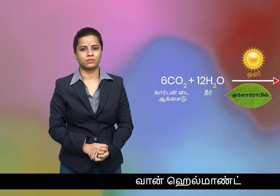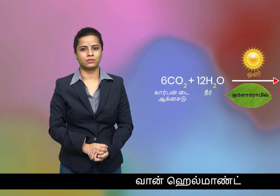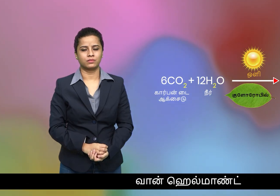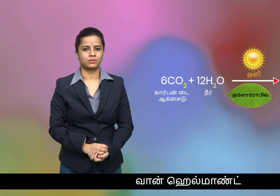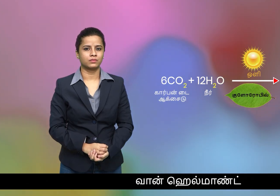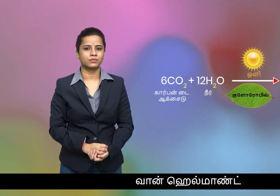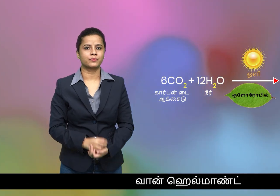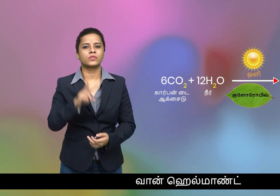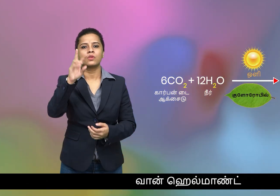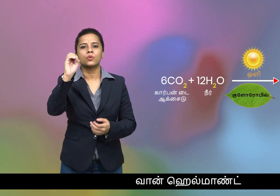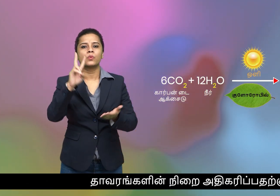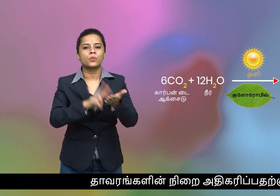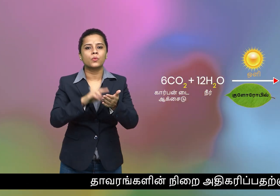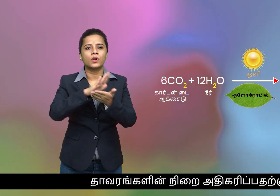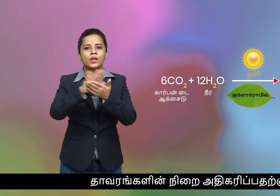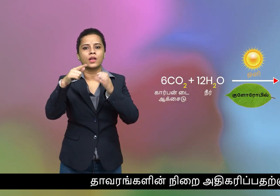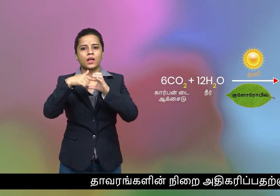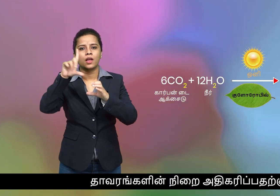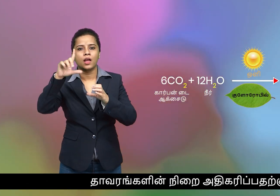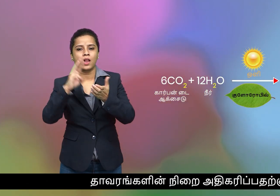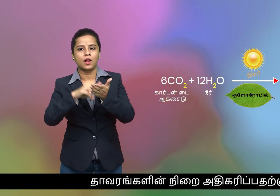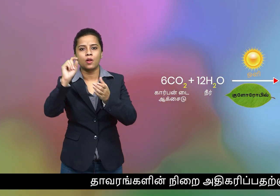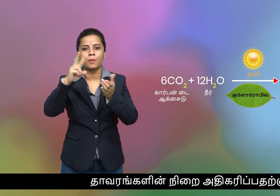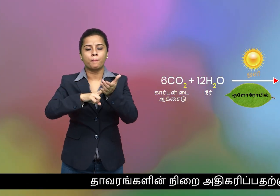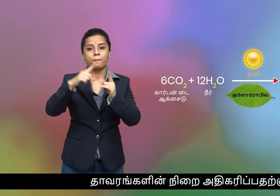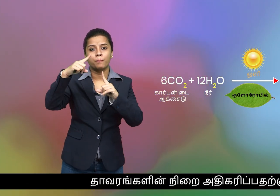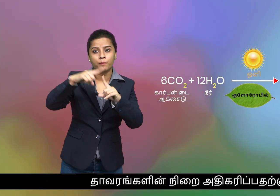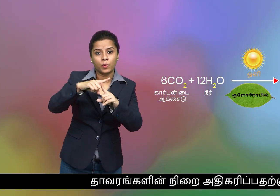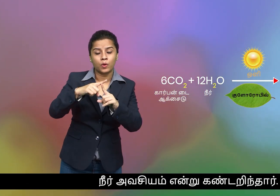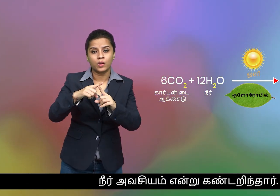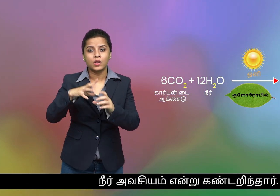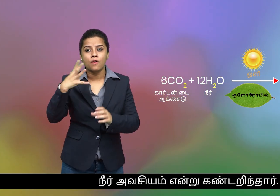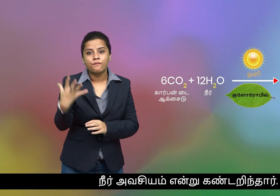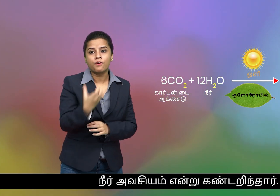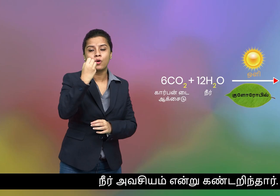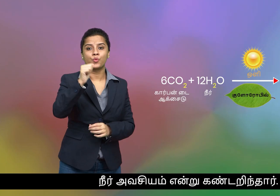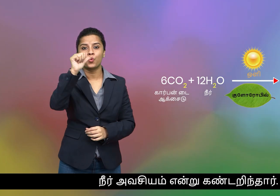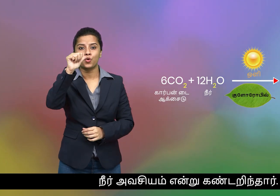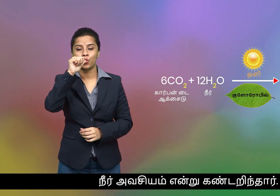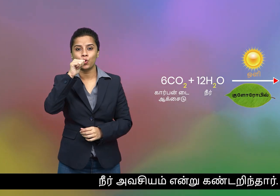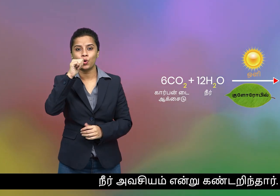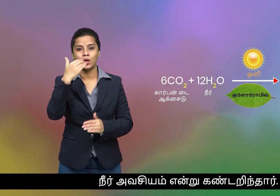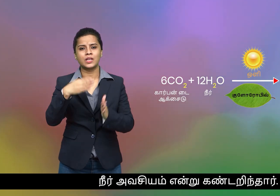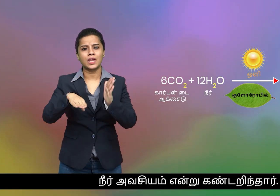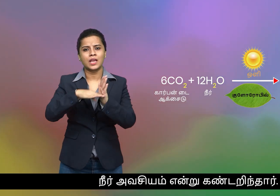வான் ஹால்மண்ட் தாவரங்களின் நிறை அதிகரிப்பதற்கு நீர் அவசியம் என்று கண்டறிந்தார்.